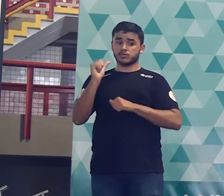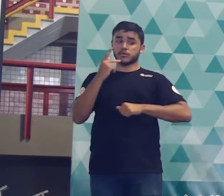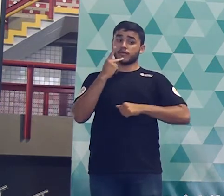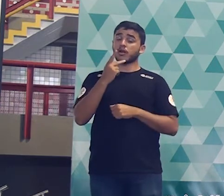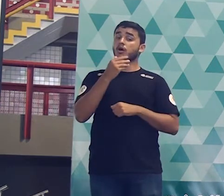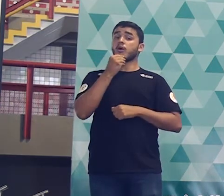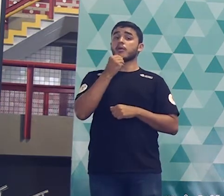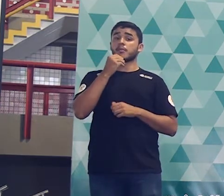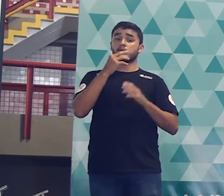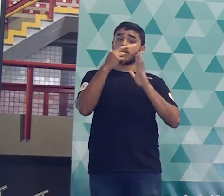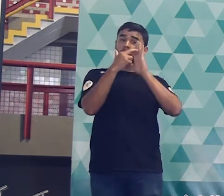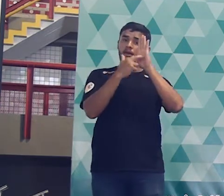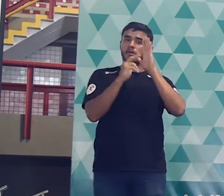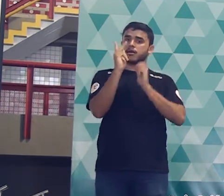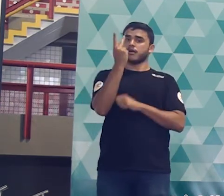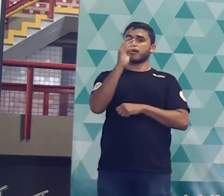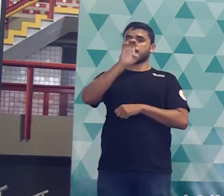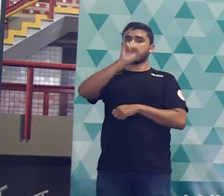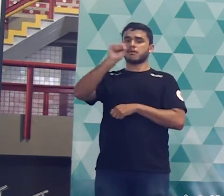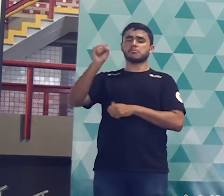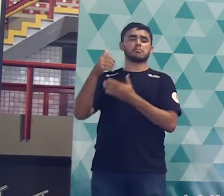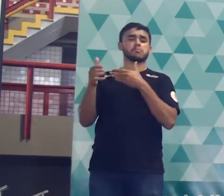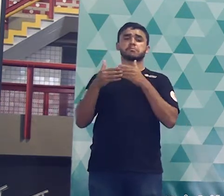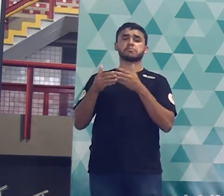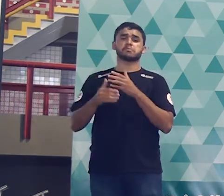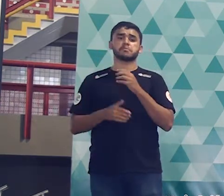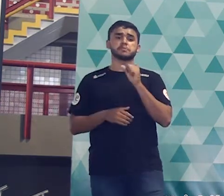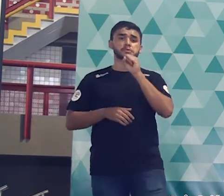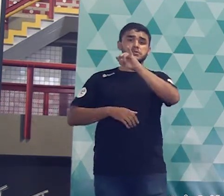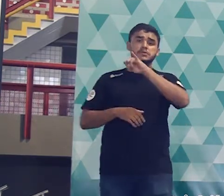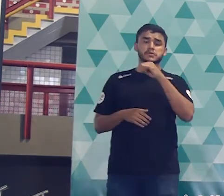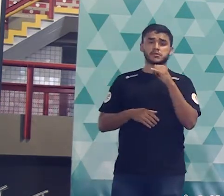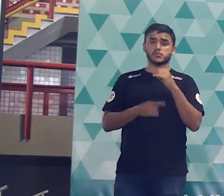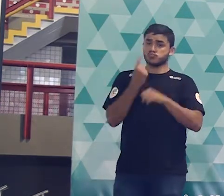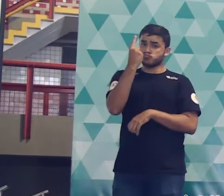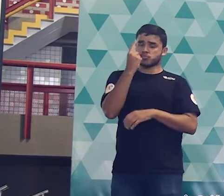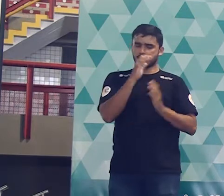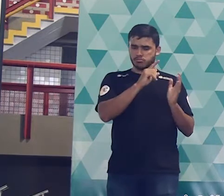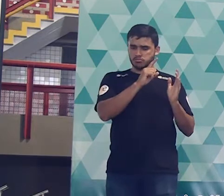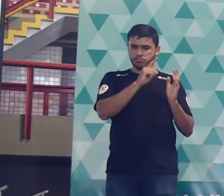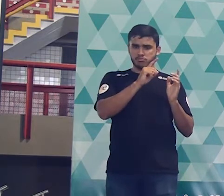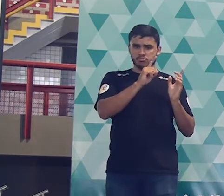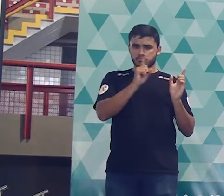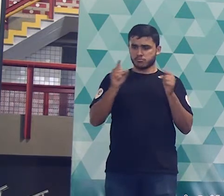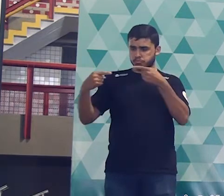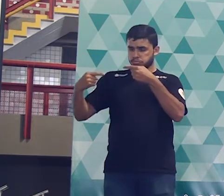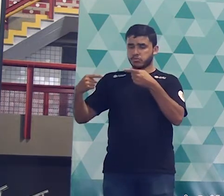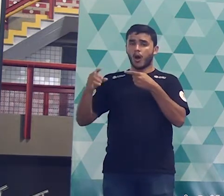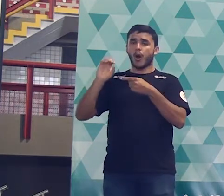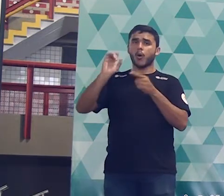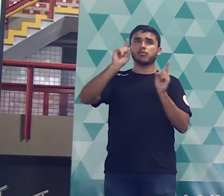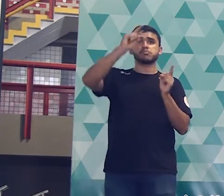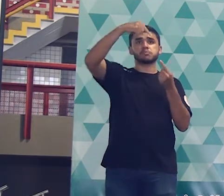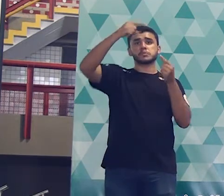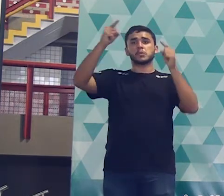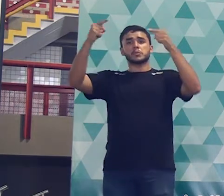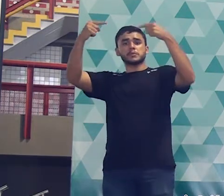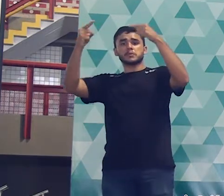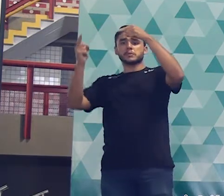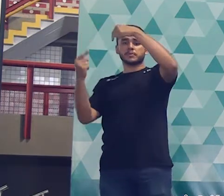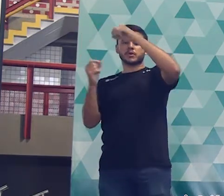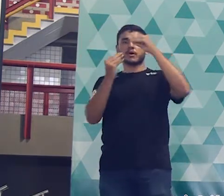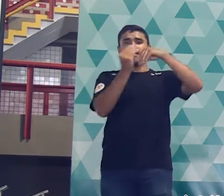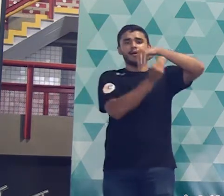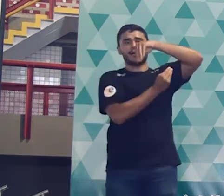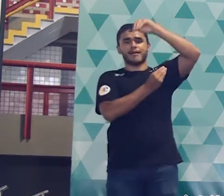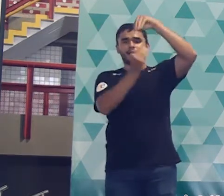não. Segundo Hess, tanto faz você ter uma única etapa, como você ter diversas etapas. O ΔH não